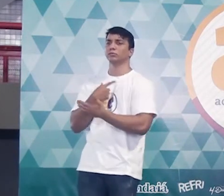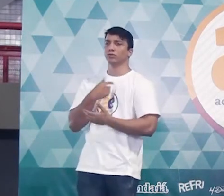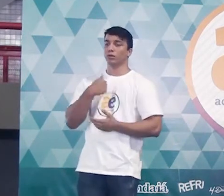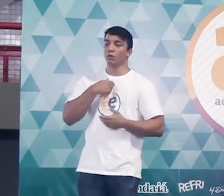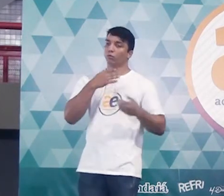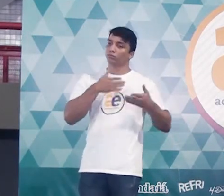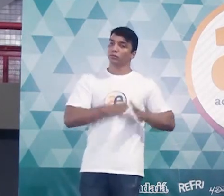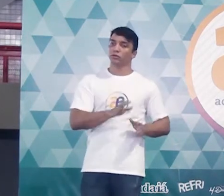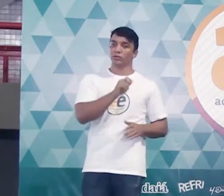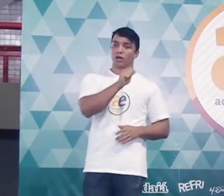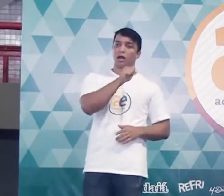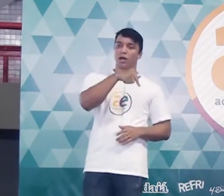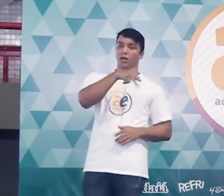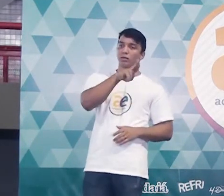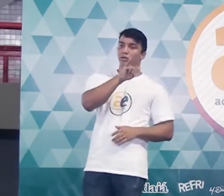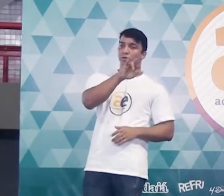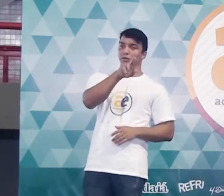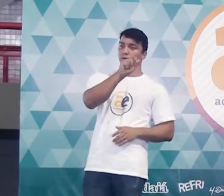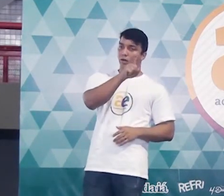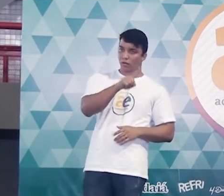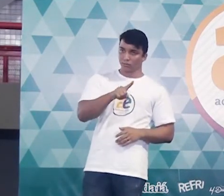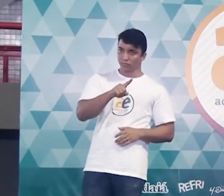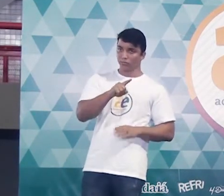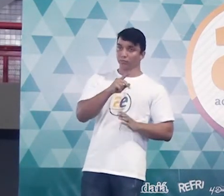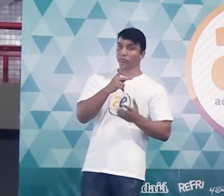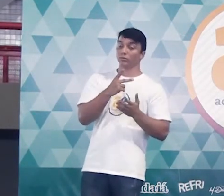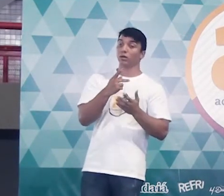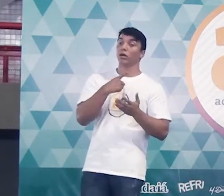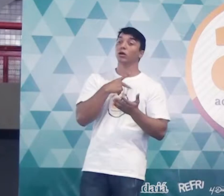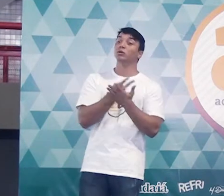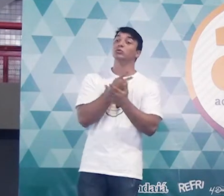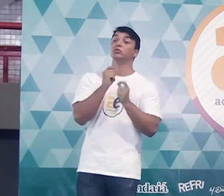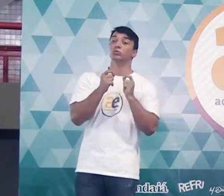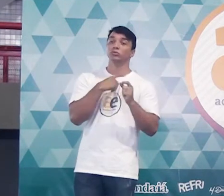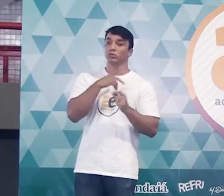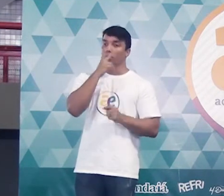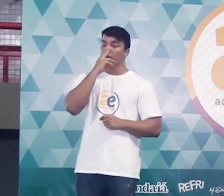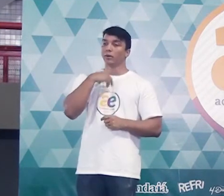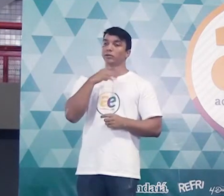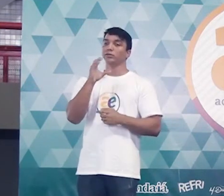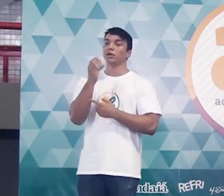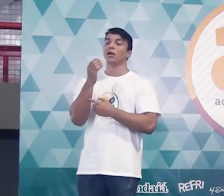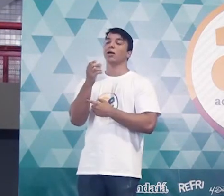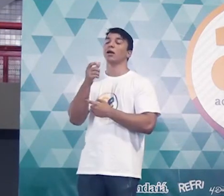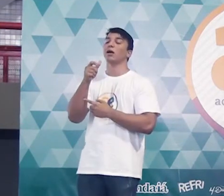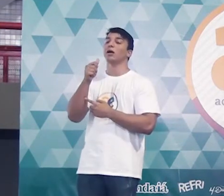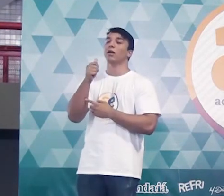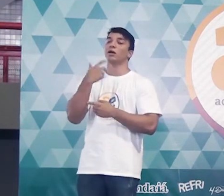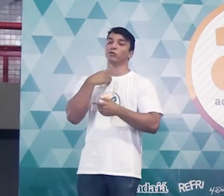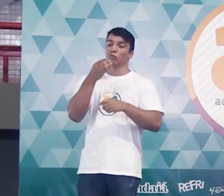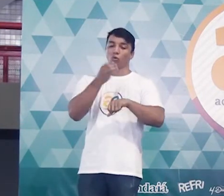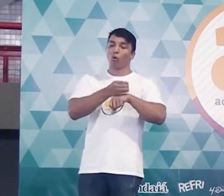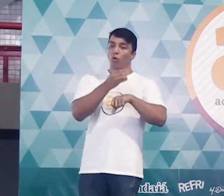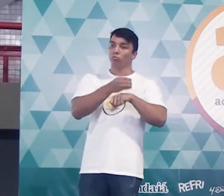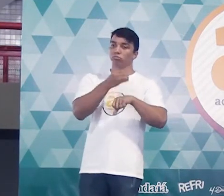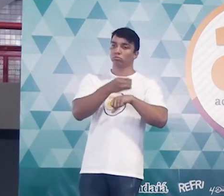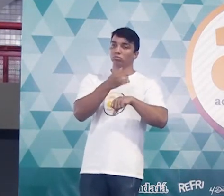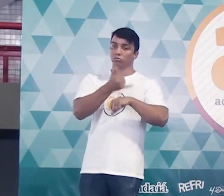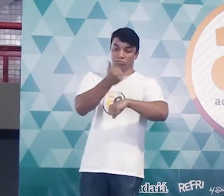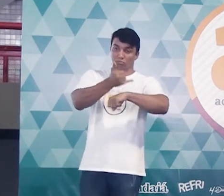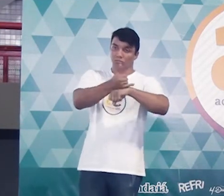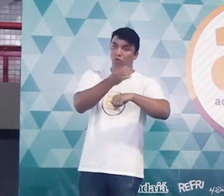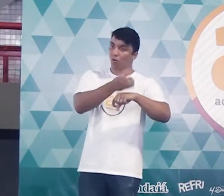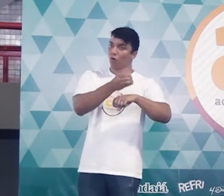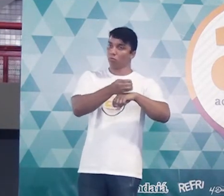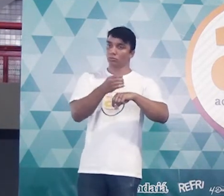né? No interior, não é interior. Mas acontece muito da gente colocar um copo de alumínio na geladeira. Eu aprendi com a minha avó. Um